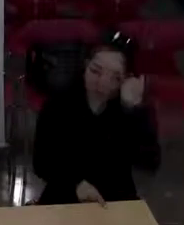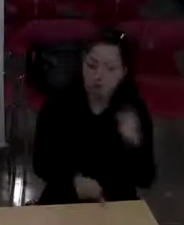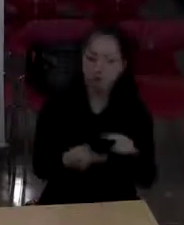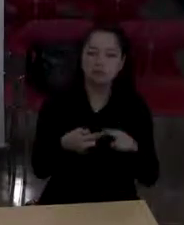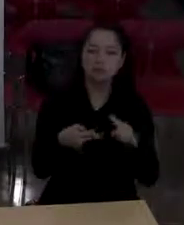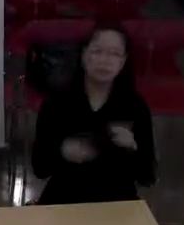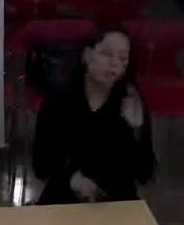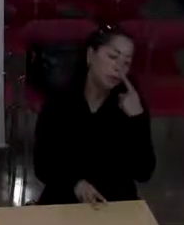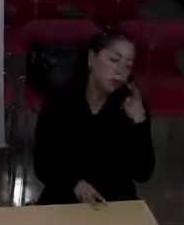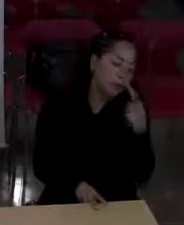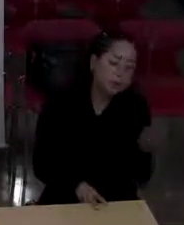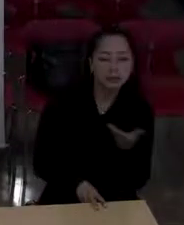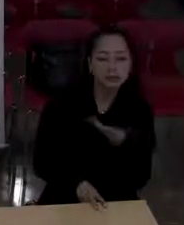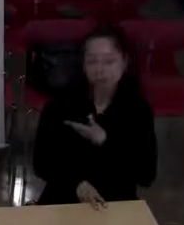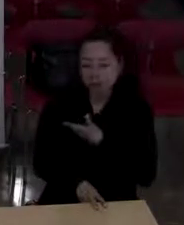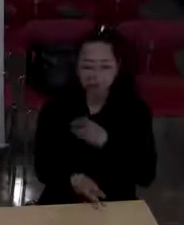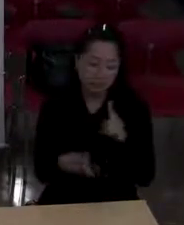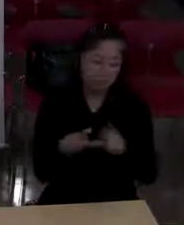forma con la población sorda.